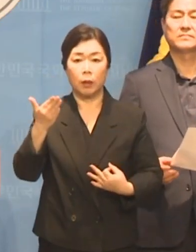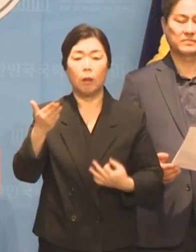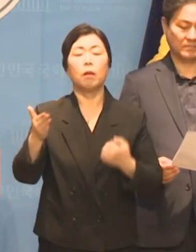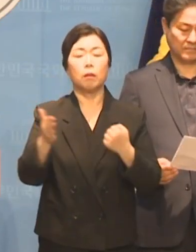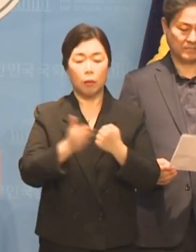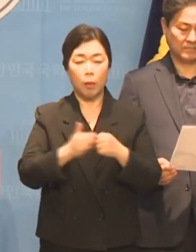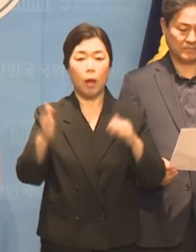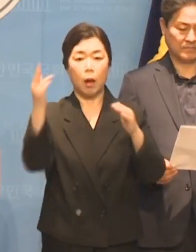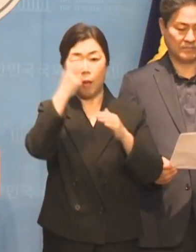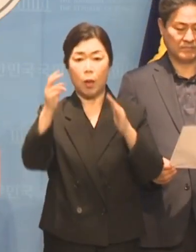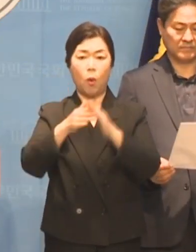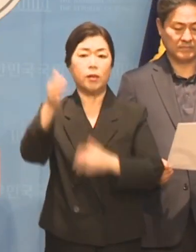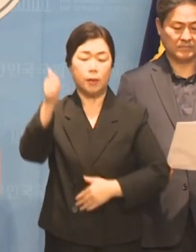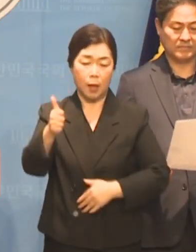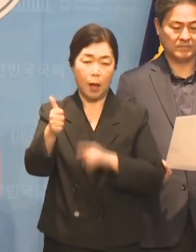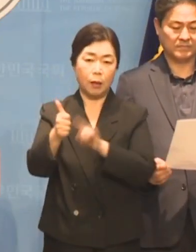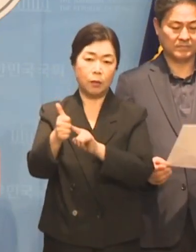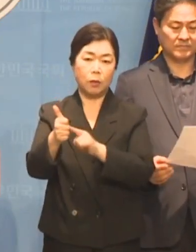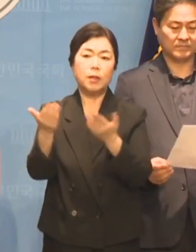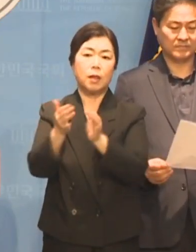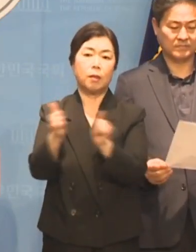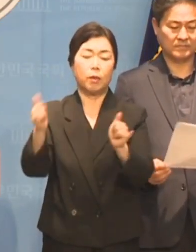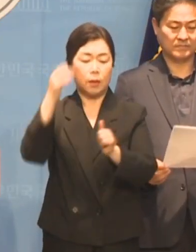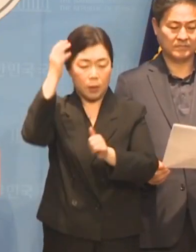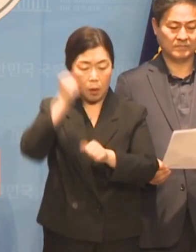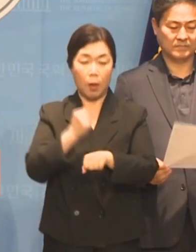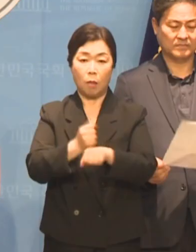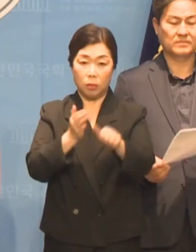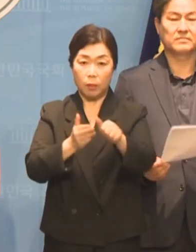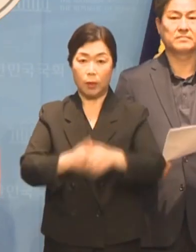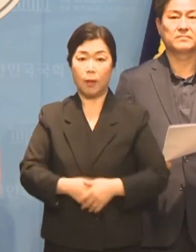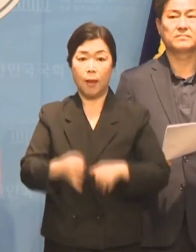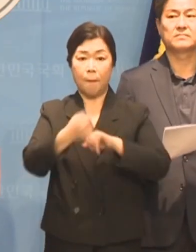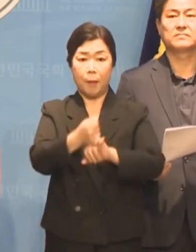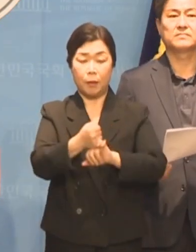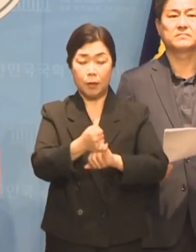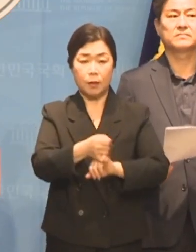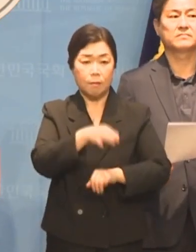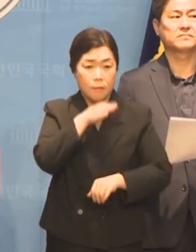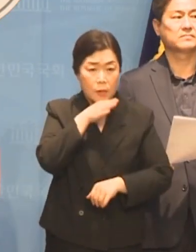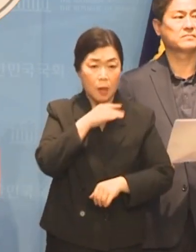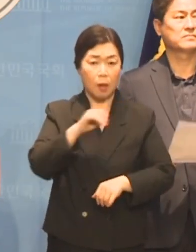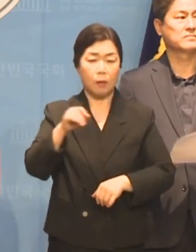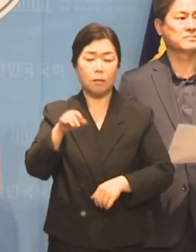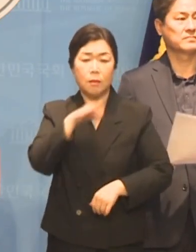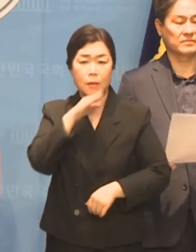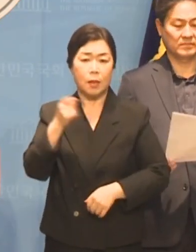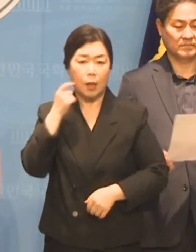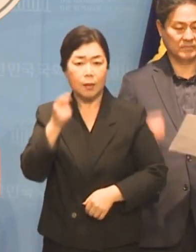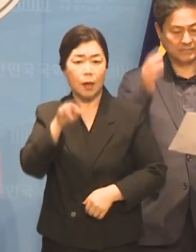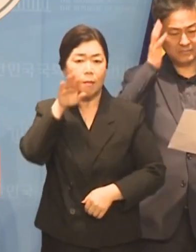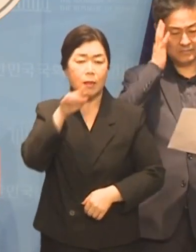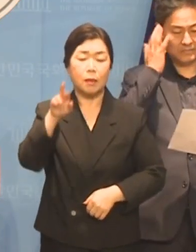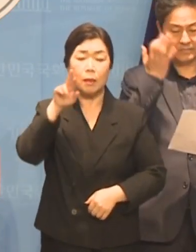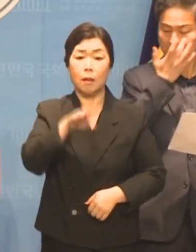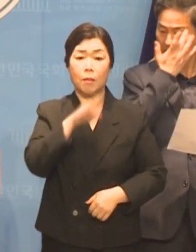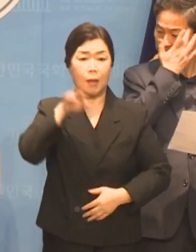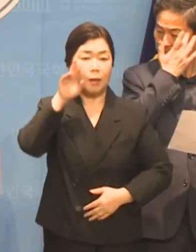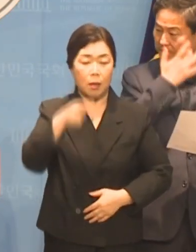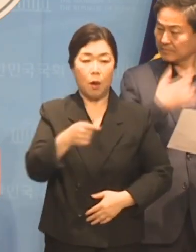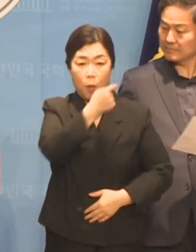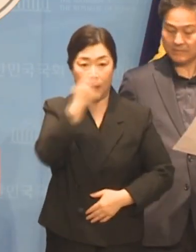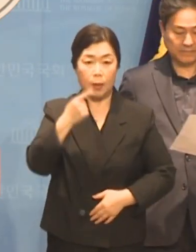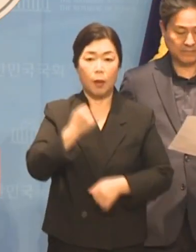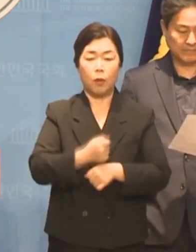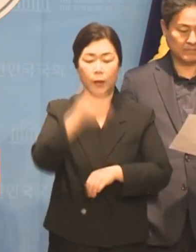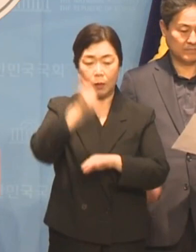그 감사원의 간부들은 기억해 주시길 바랍니다. 반드시 사실관계를 확인하고 추후에 명확하게 조치할 것을